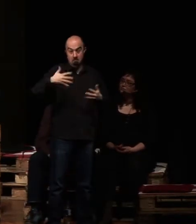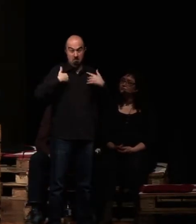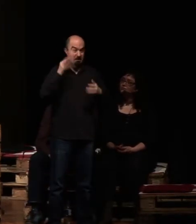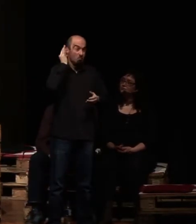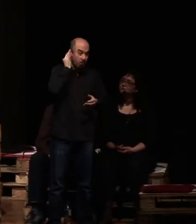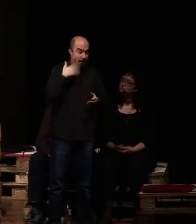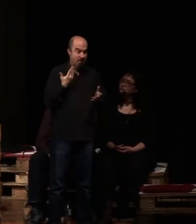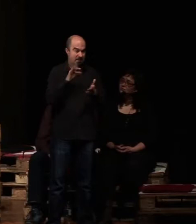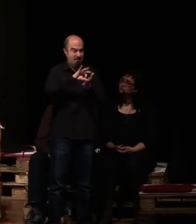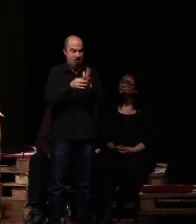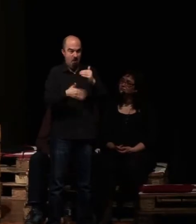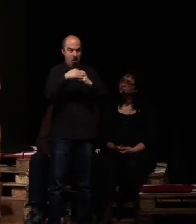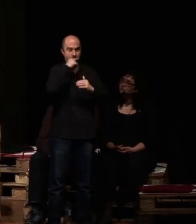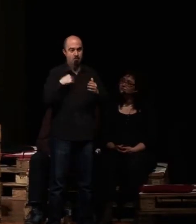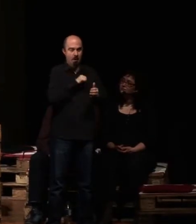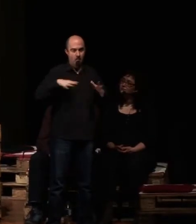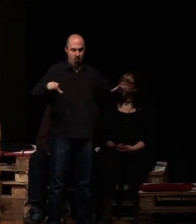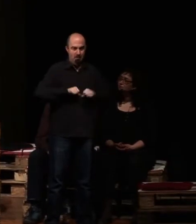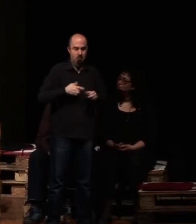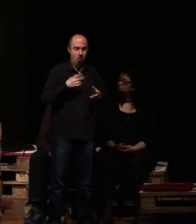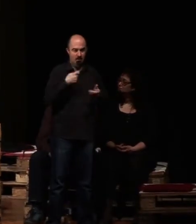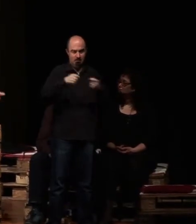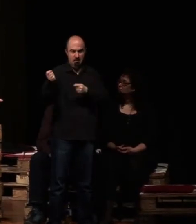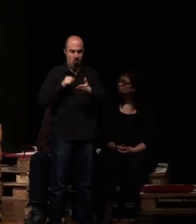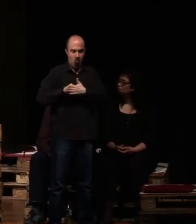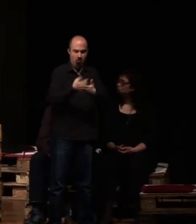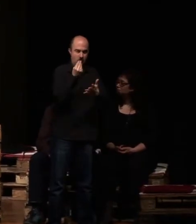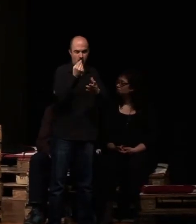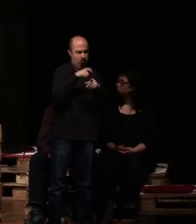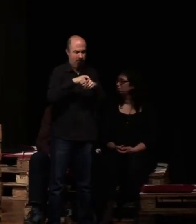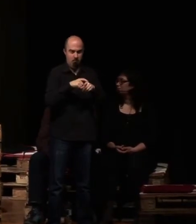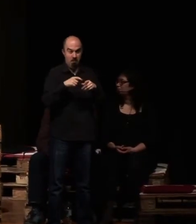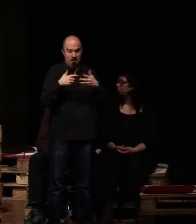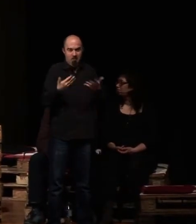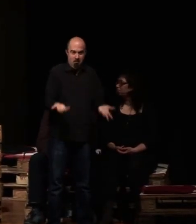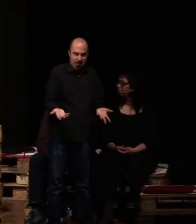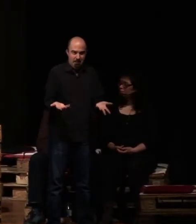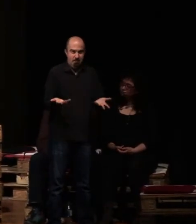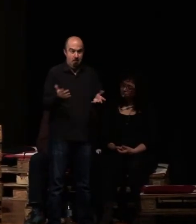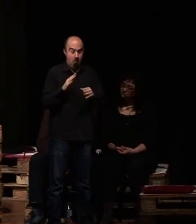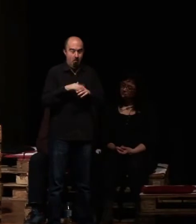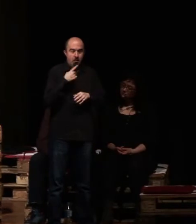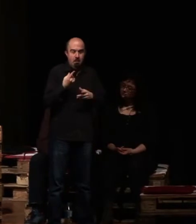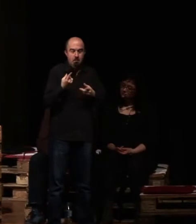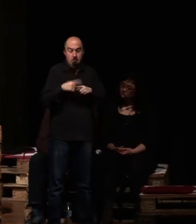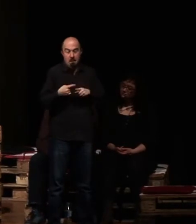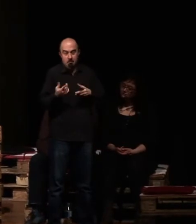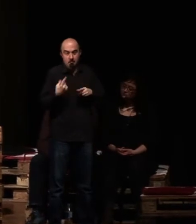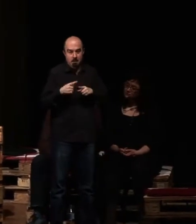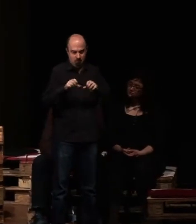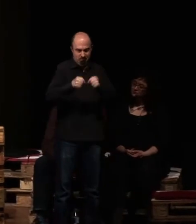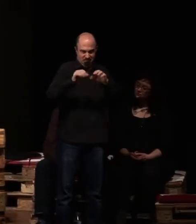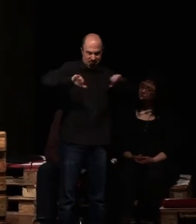que comentàvem, són privatitzacions, és mercantilització, són opressions de molt tipus. I, per tant, per què dic això? Perquè la ruptura